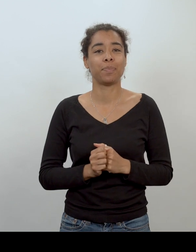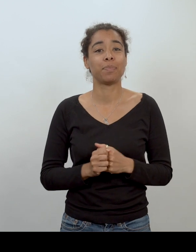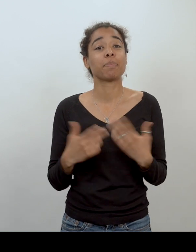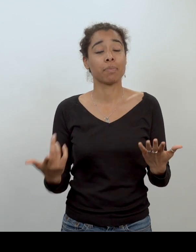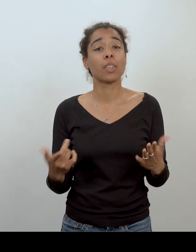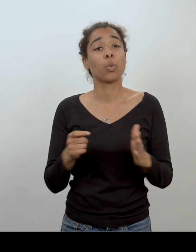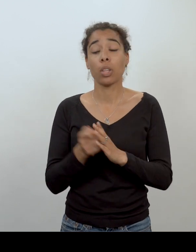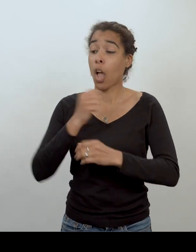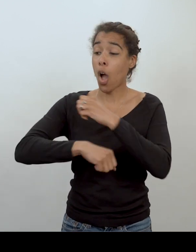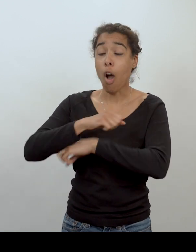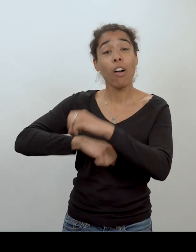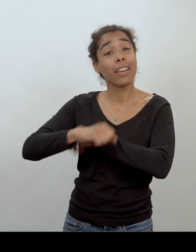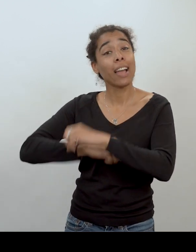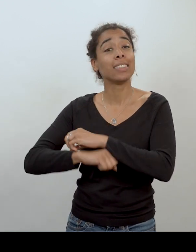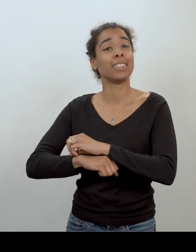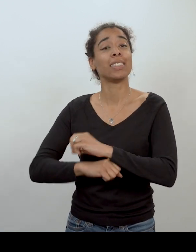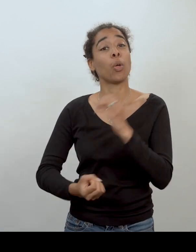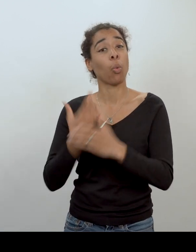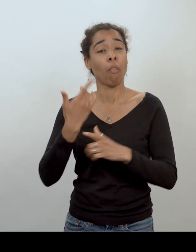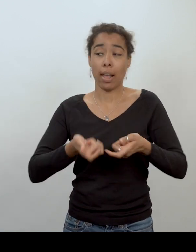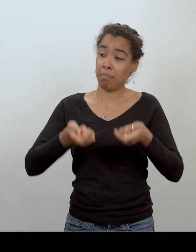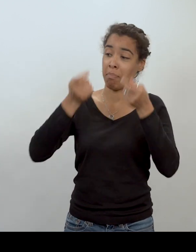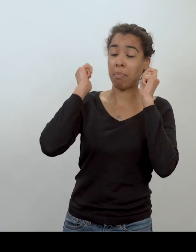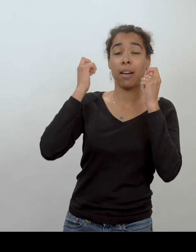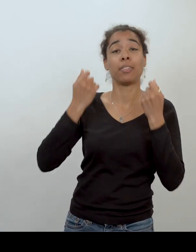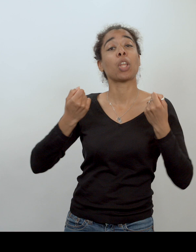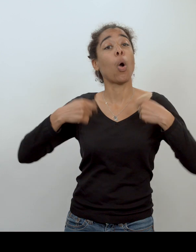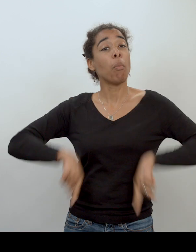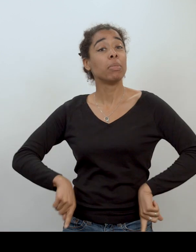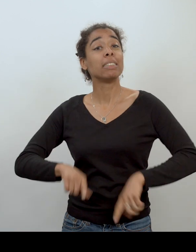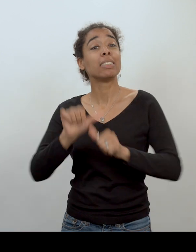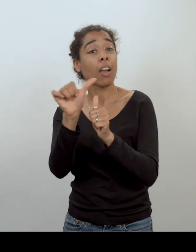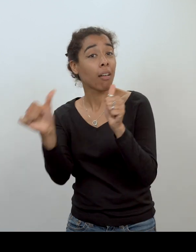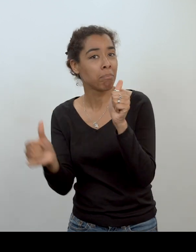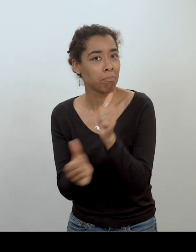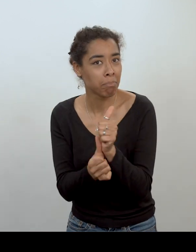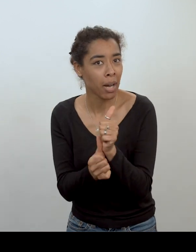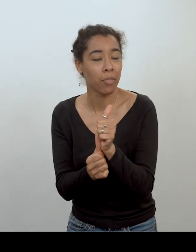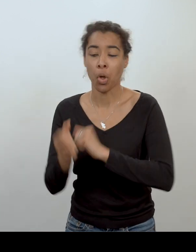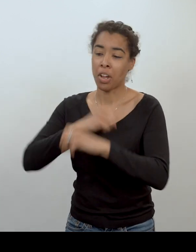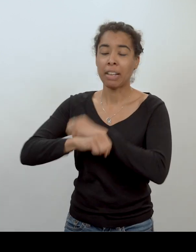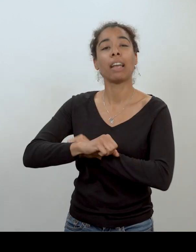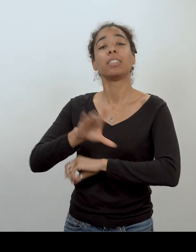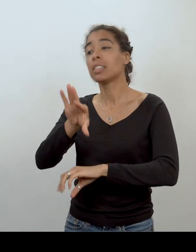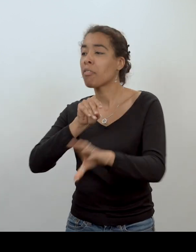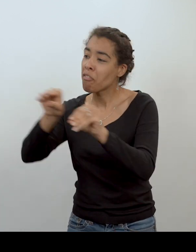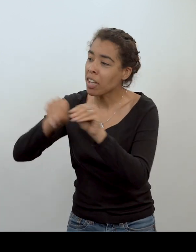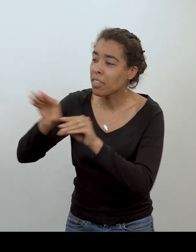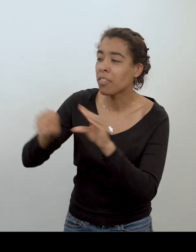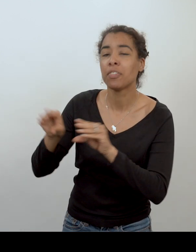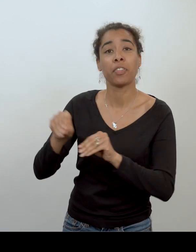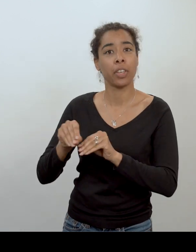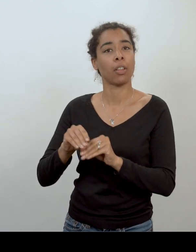République. Alors qu'il organisait la fête pour sa nomination au titre de ministre délégué auprès du